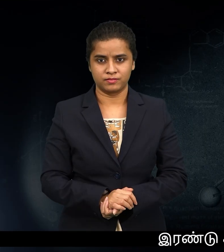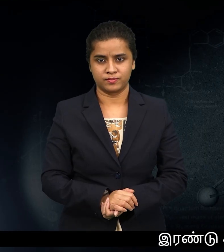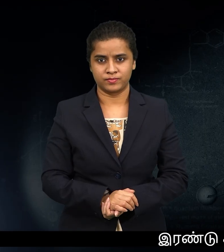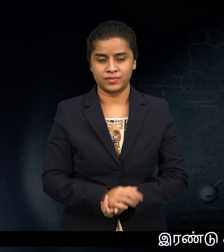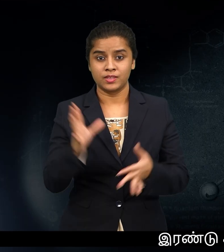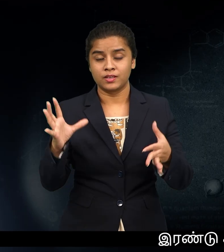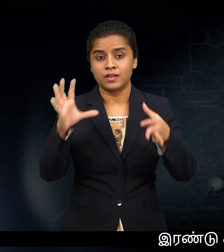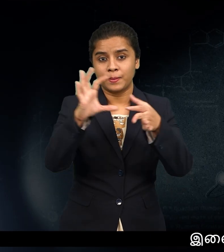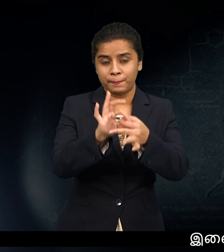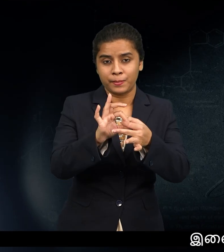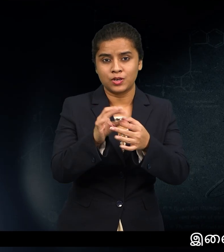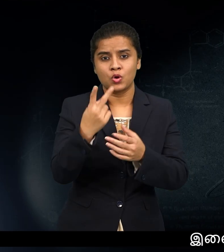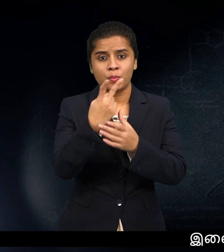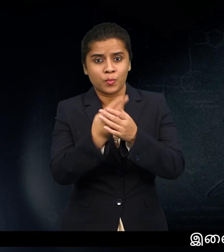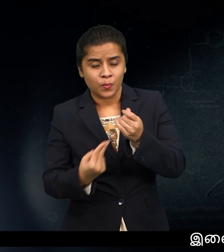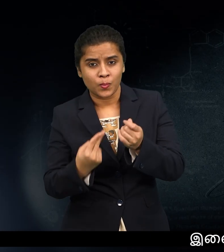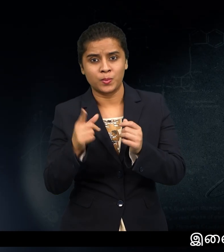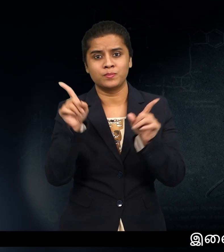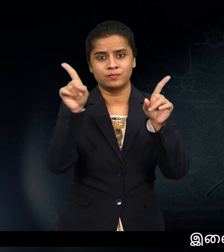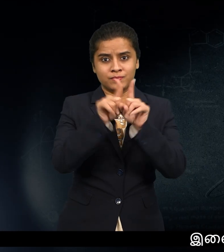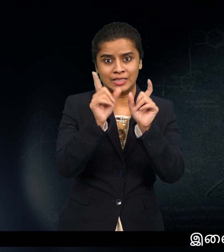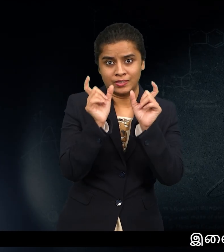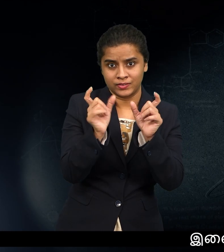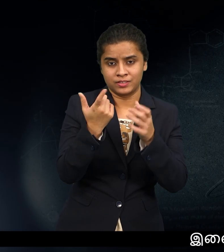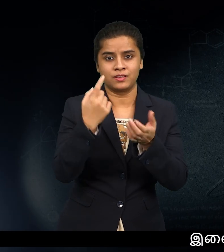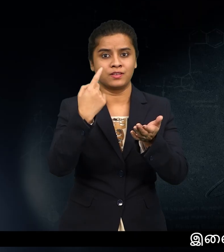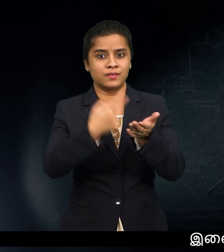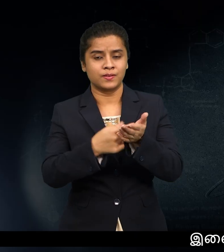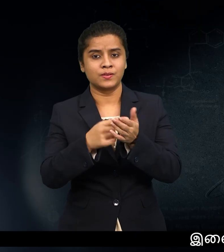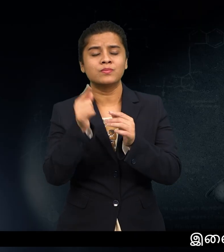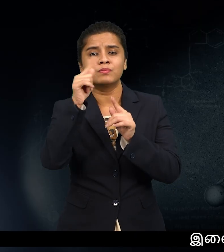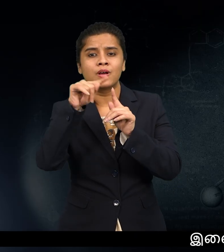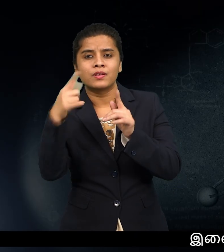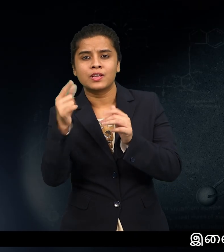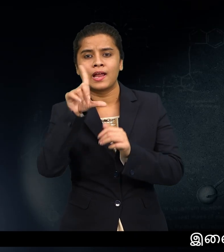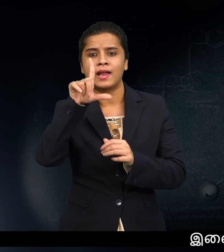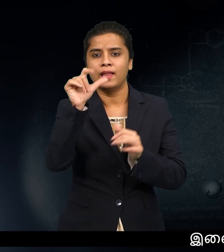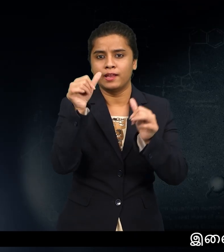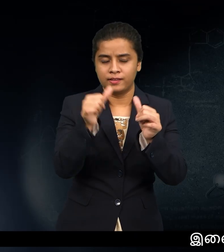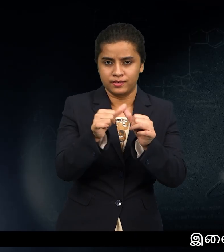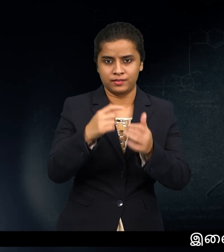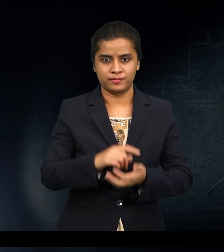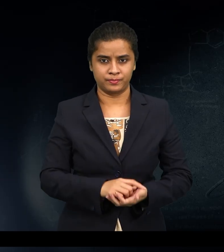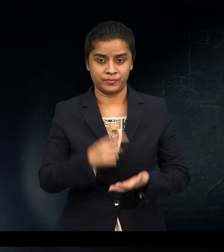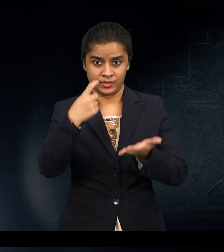இரண்டு சமன்பாடுகளையும் இணைத்தால் R ஈடு 1 பார் A R